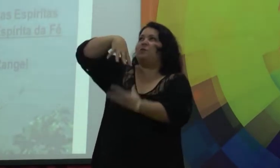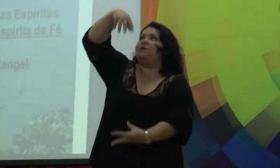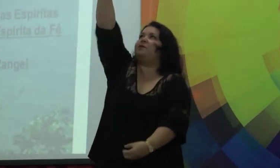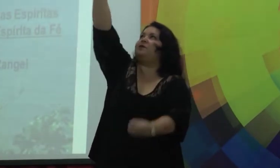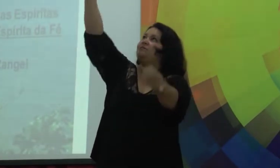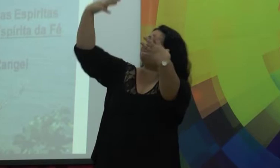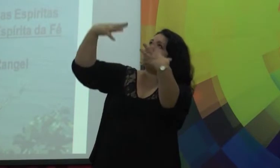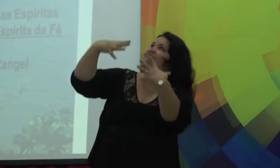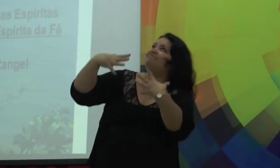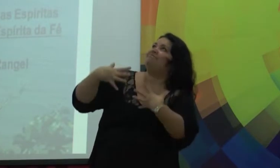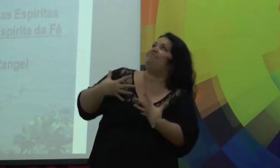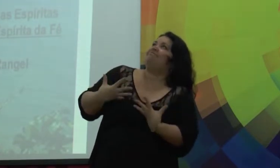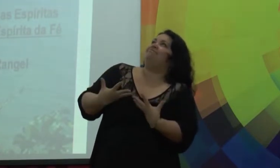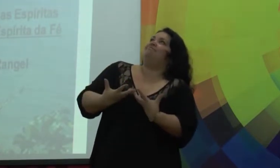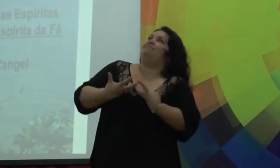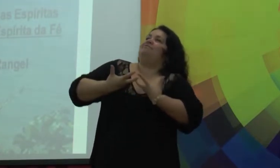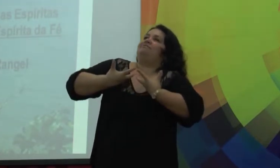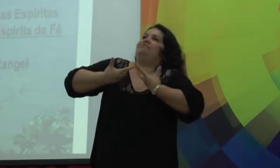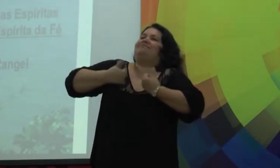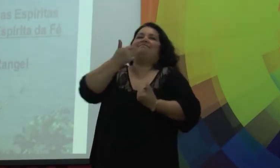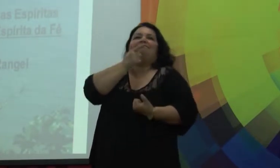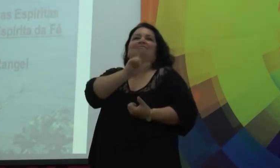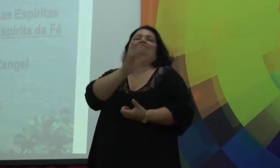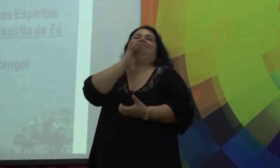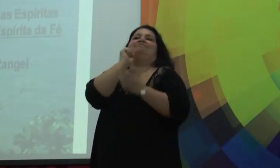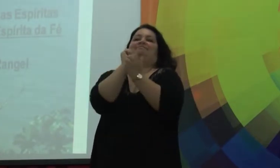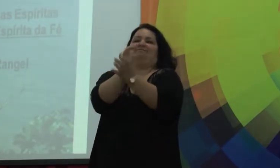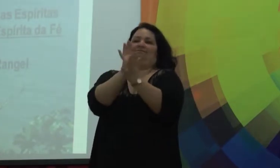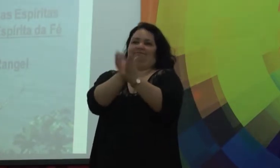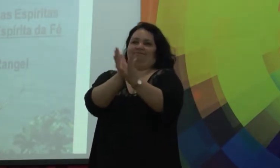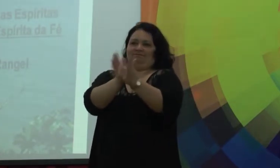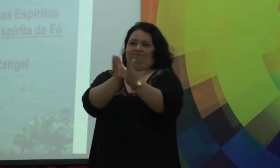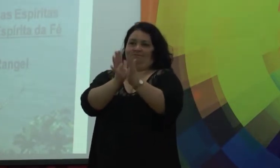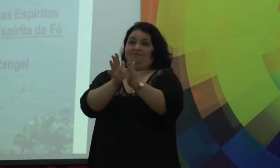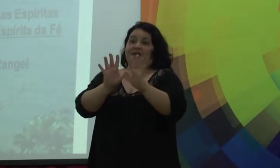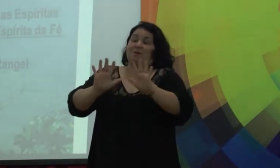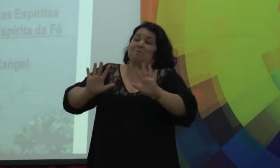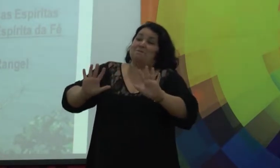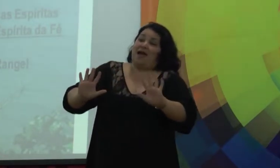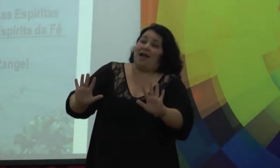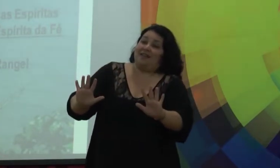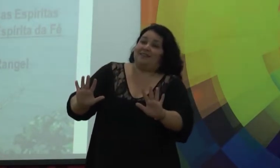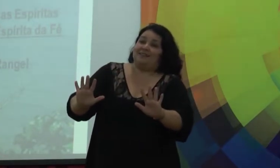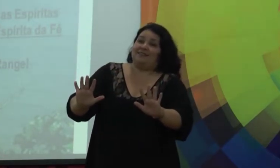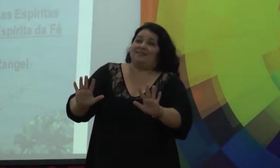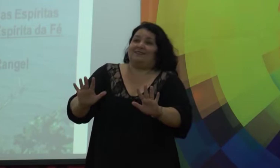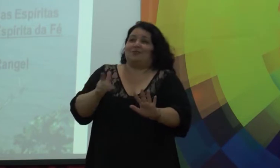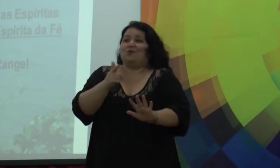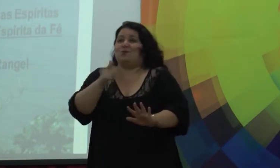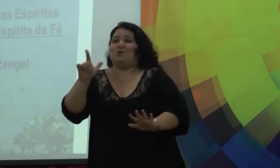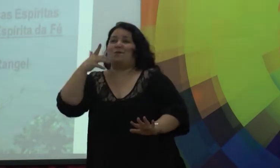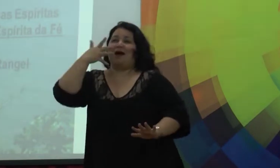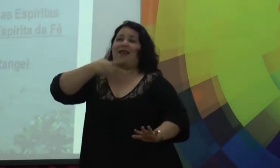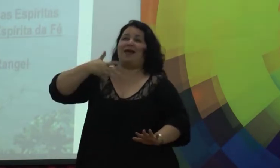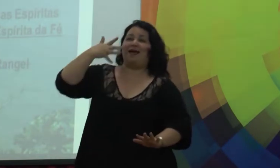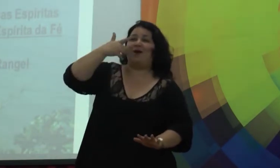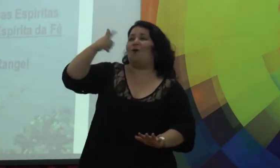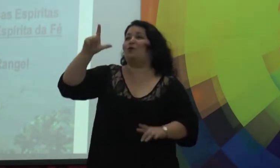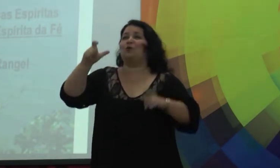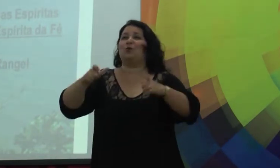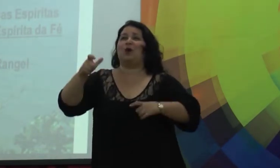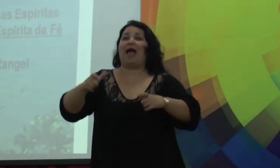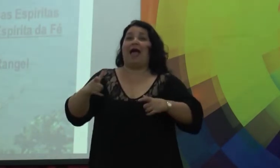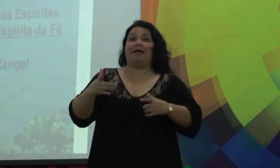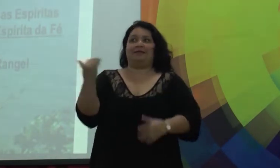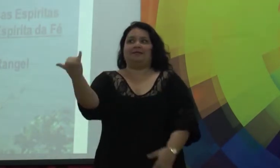eu consigo falar em línguas. Mas, quando eu estou numa palestra como essa, com